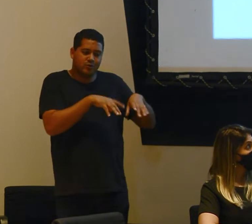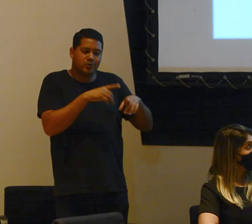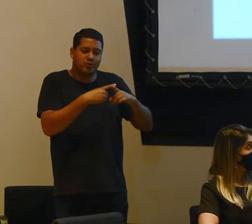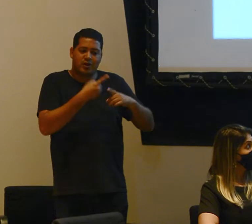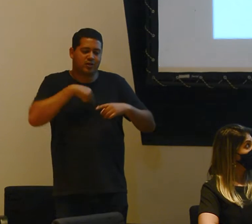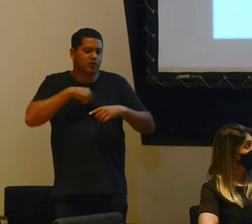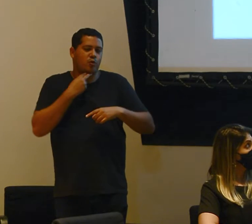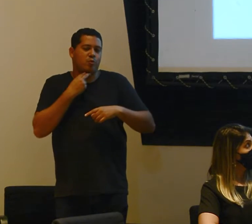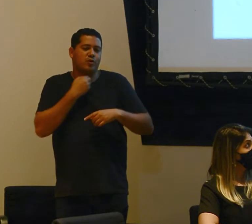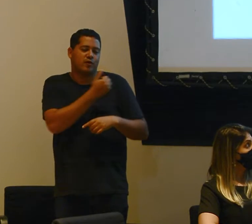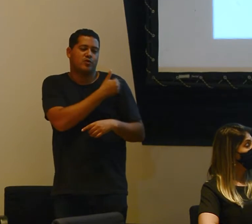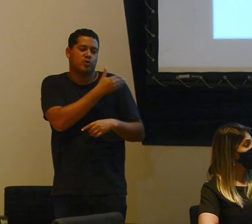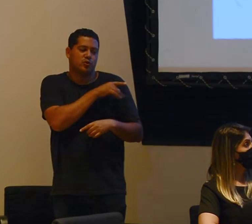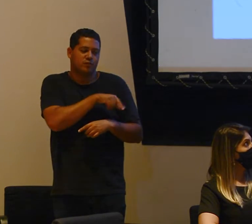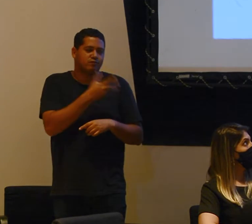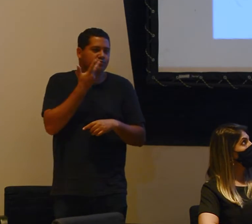excludente quanto a essas crianças.